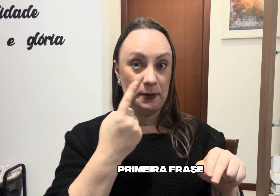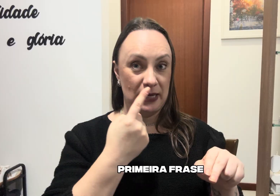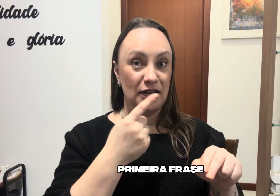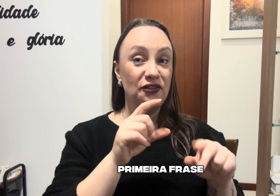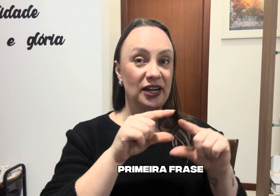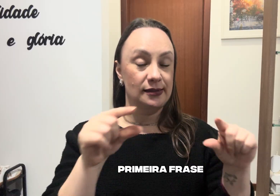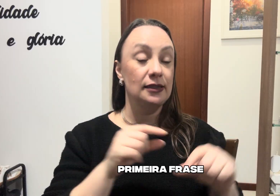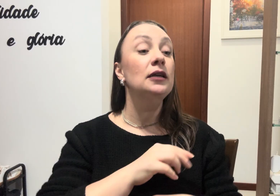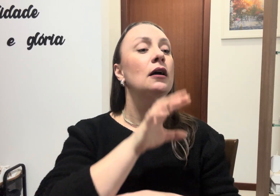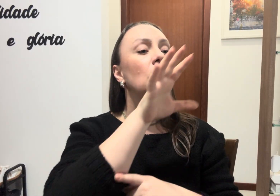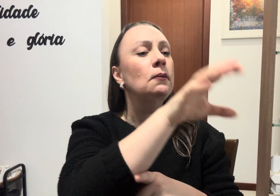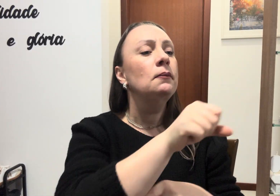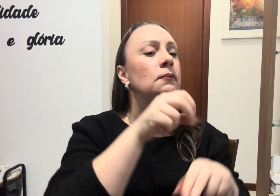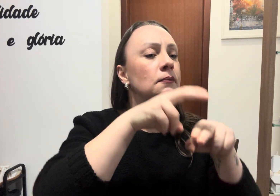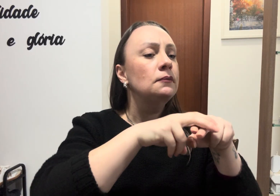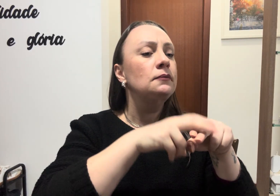primeira frase.